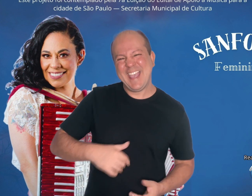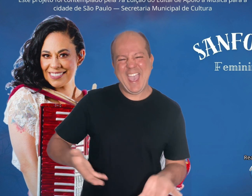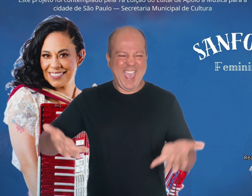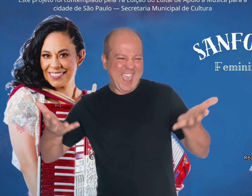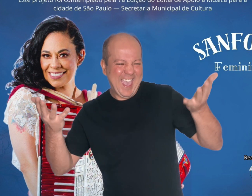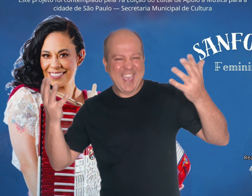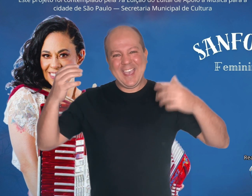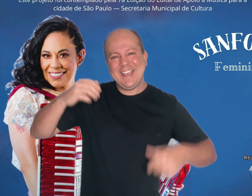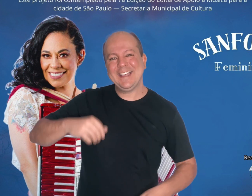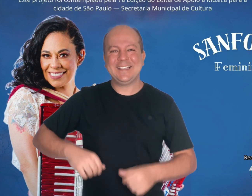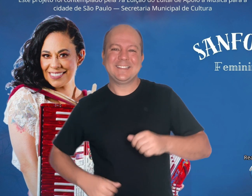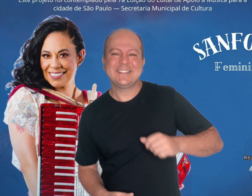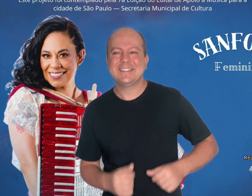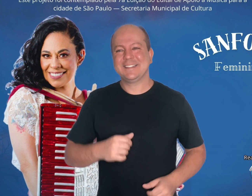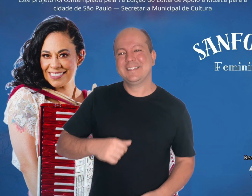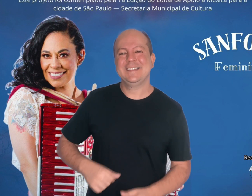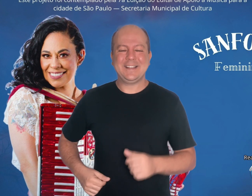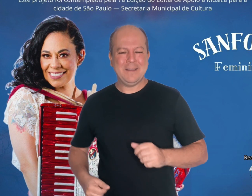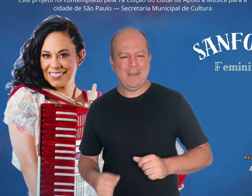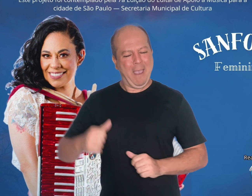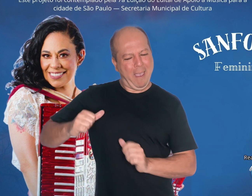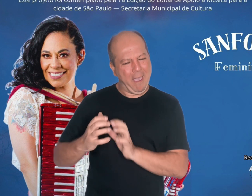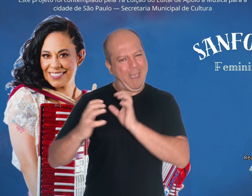beijar toca